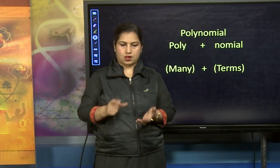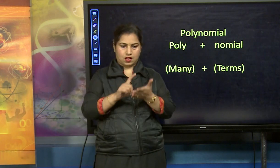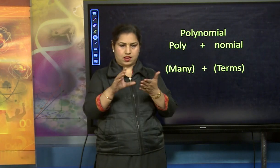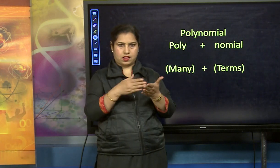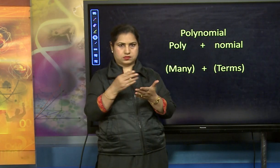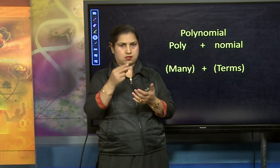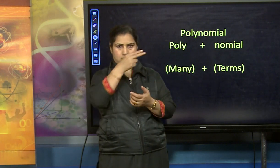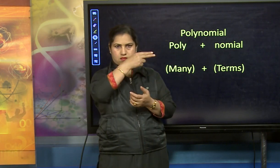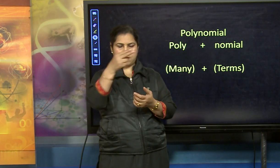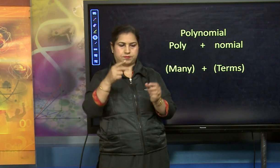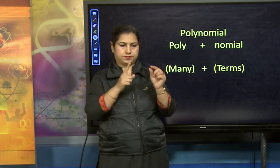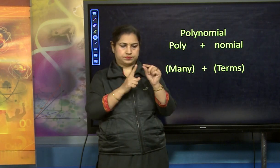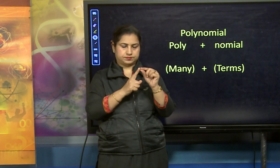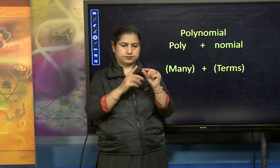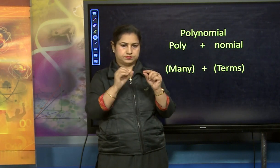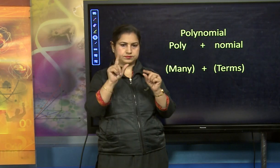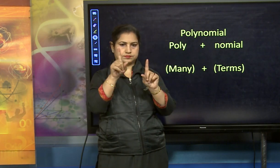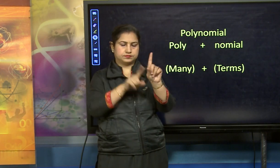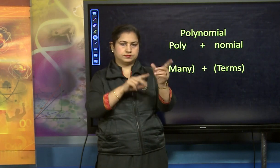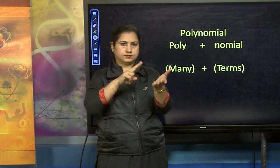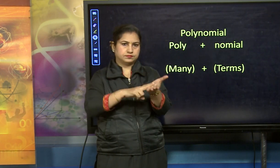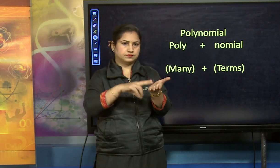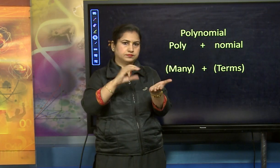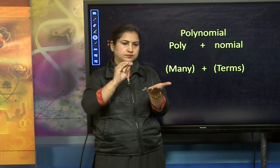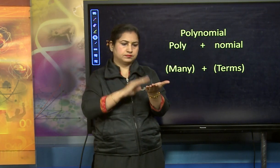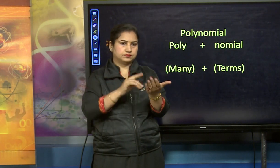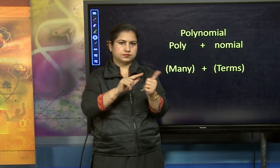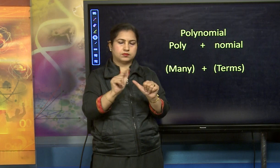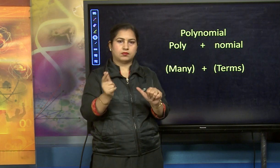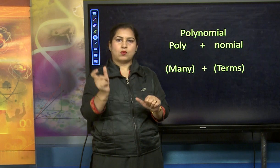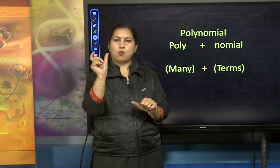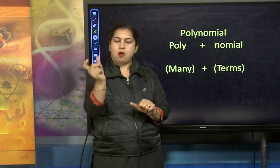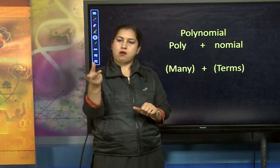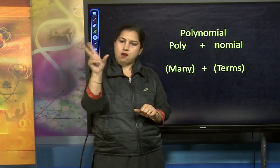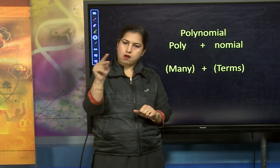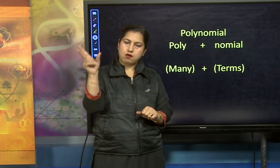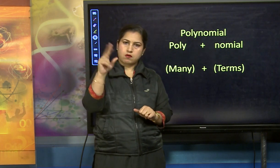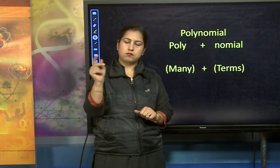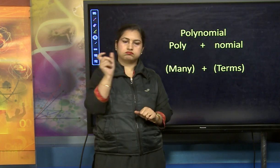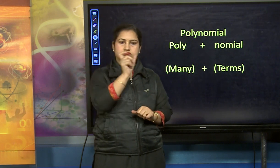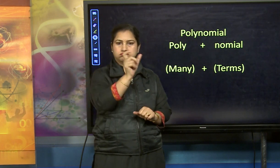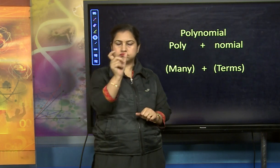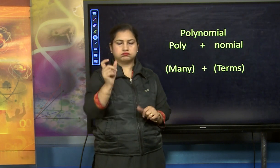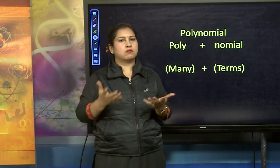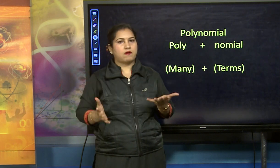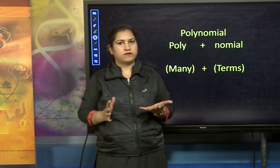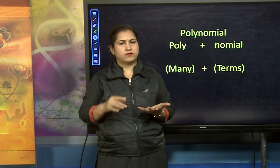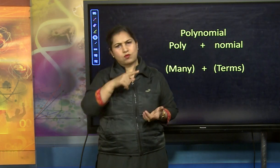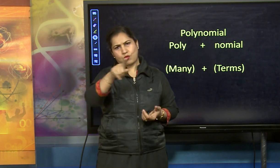है क्योंकि लहसुन 3 ए पॉलिनॉमियल कई बार आप पढ़ चुके हैं तो आप सब को